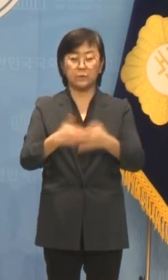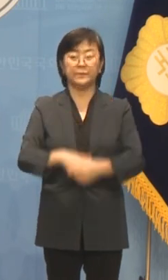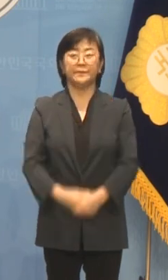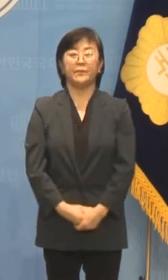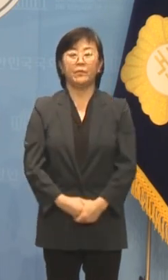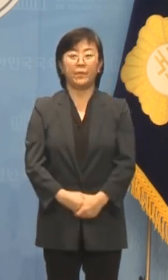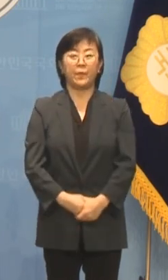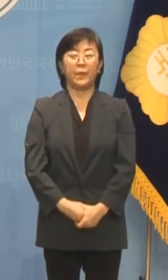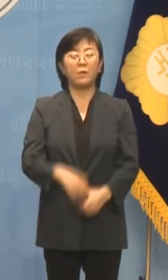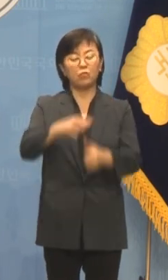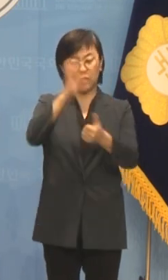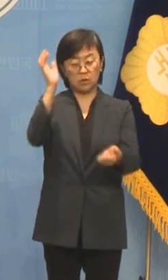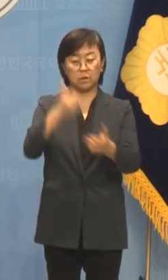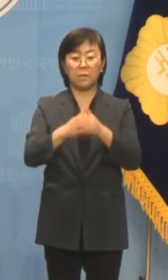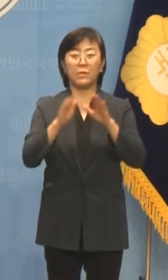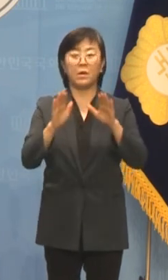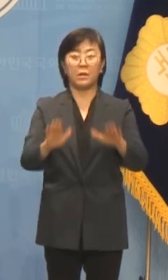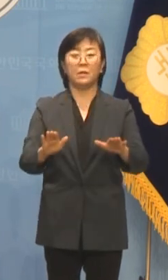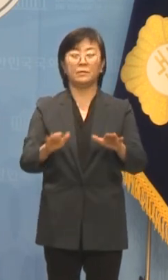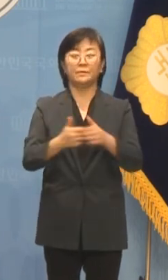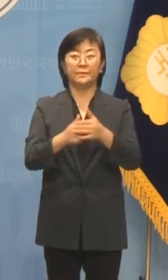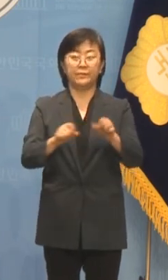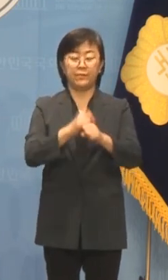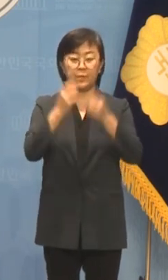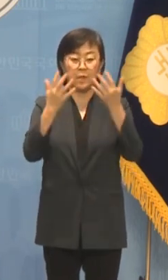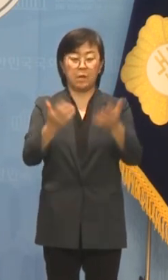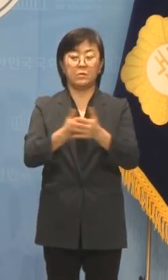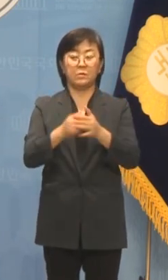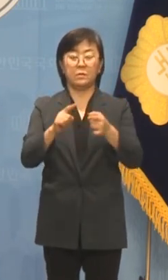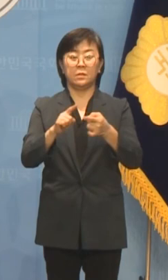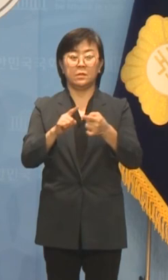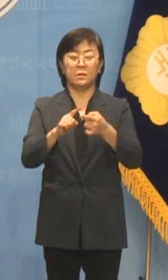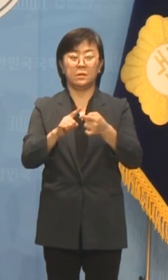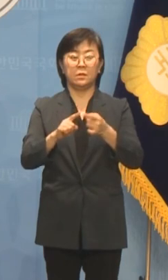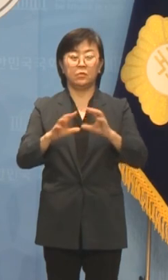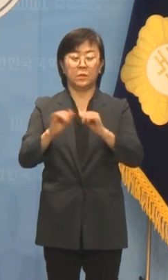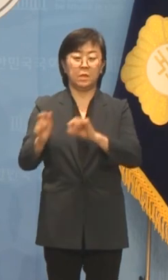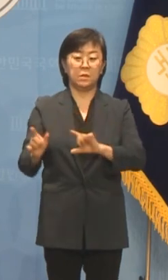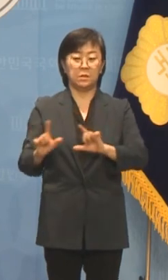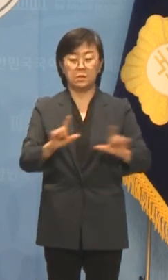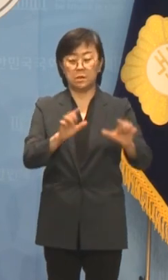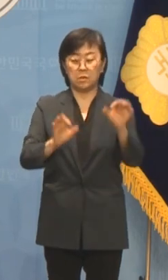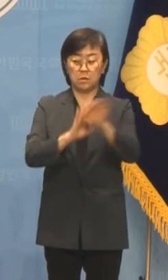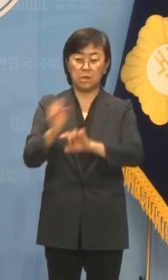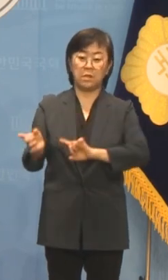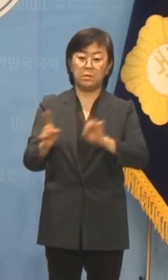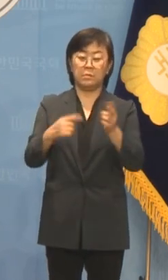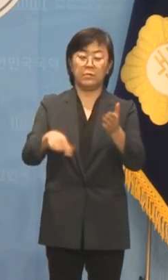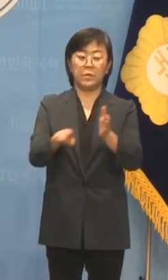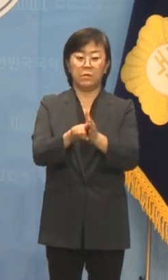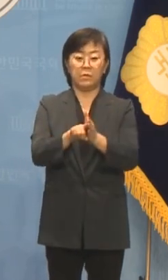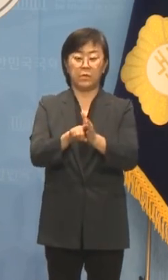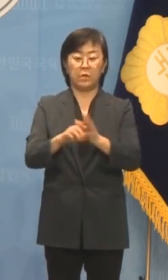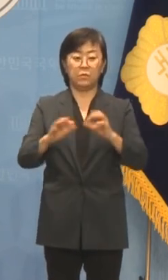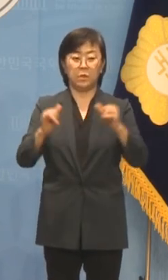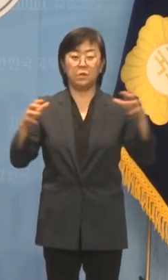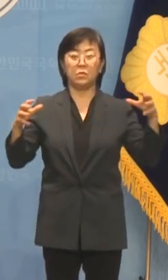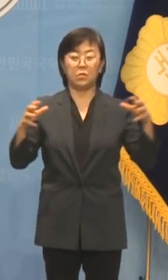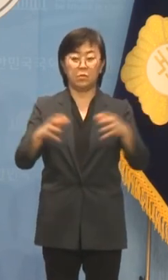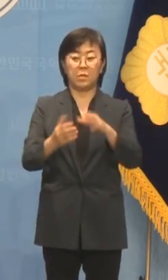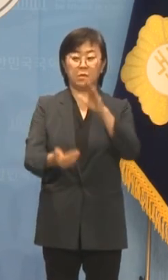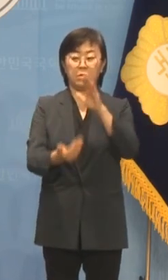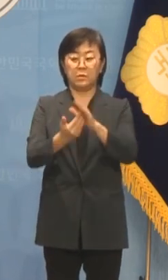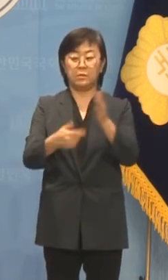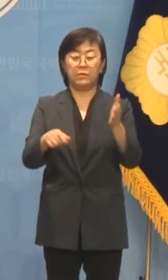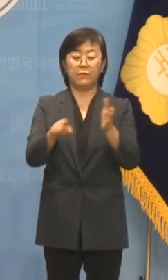포함하였습니다. 이번 특별사면은 활력 있는 민생 경제를 만들고 국민 통합을